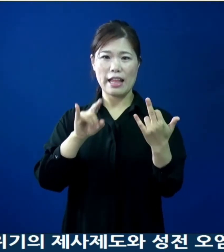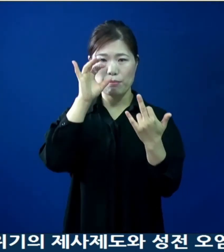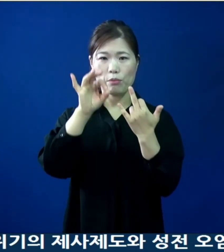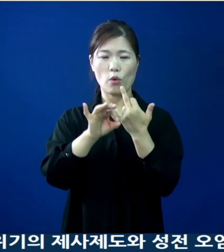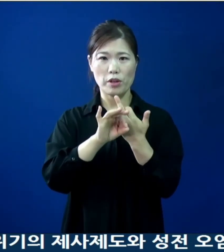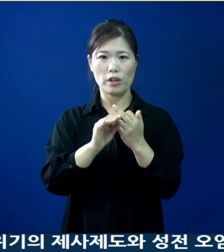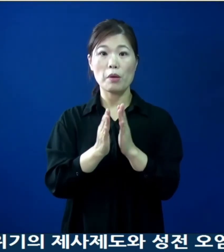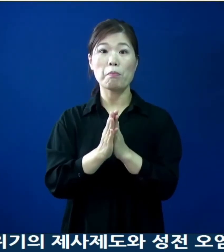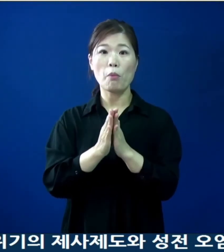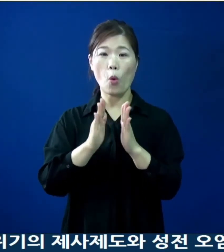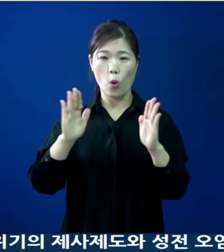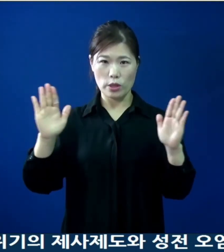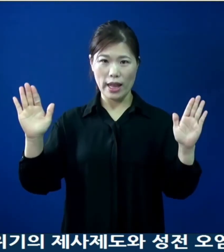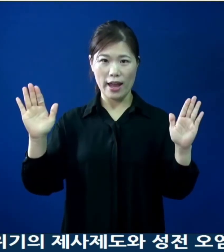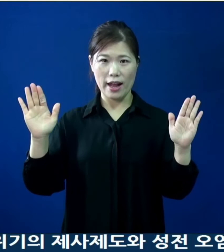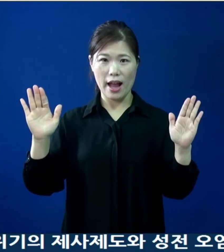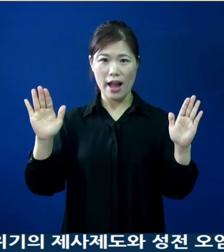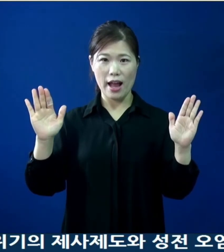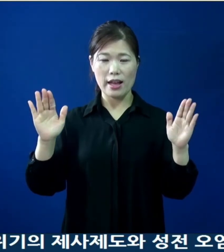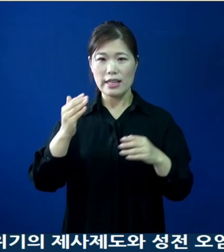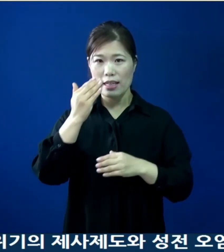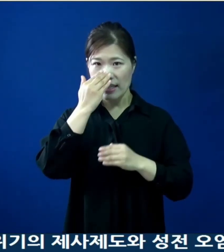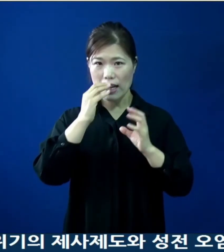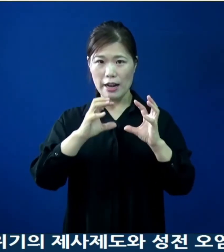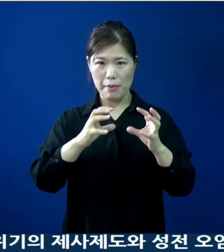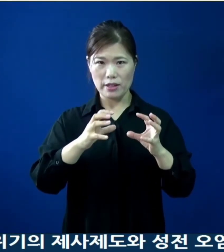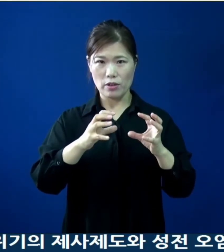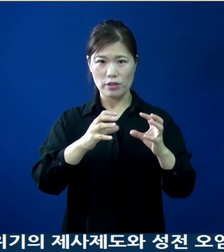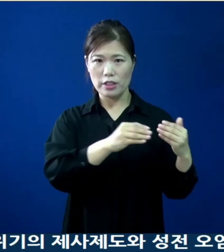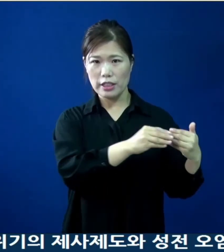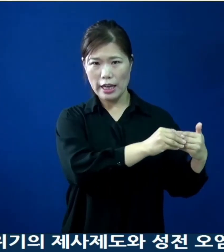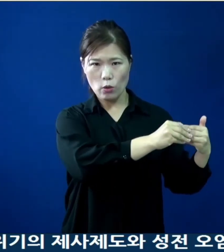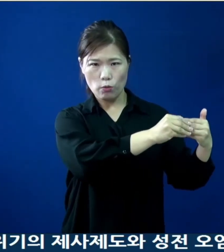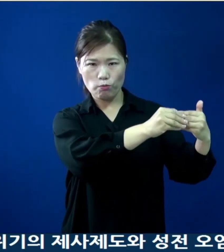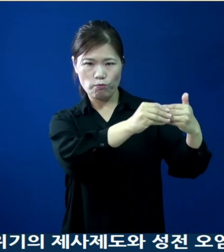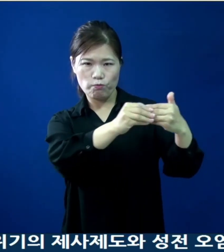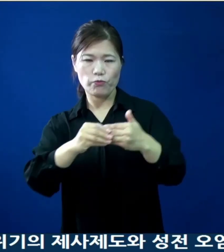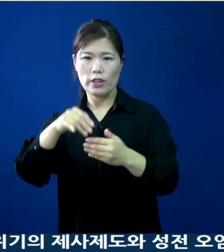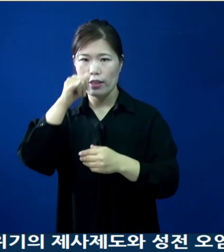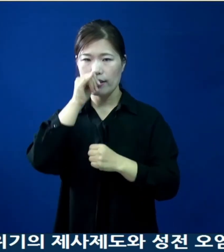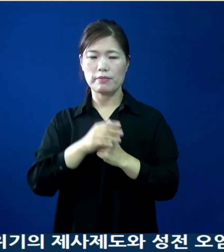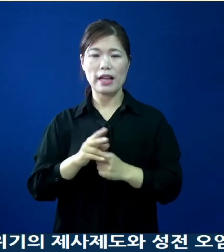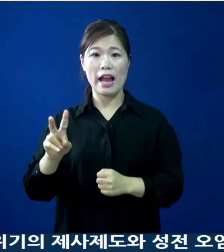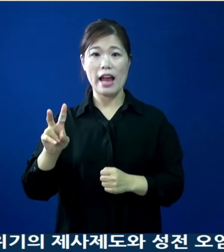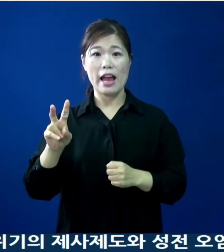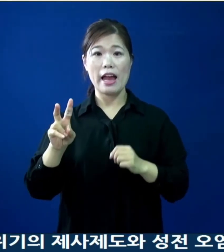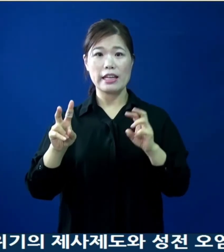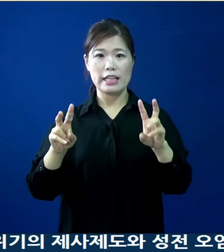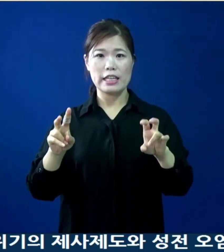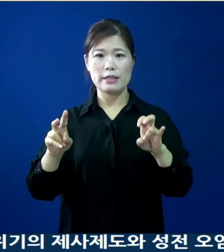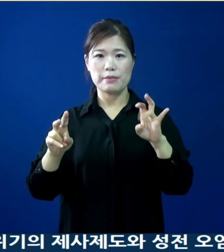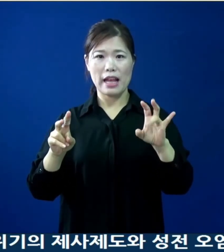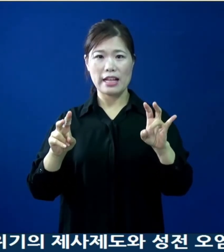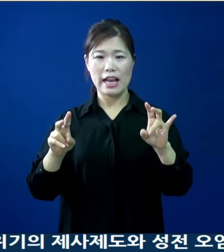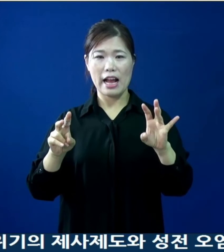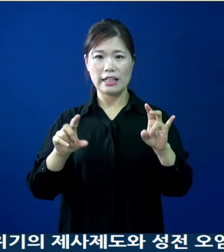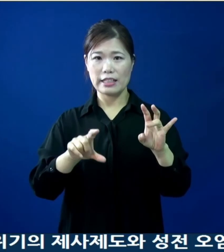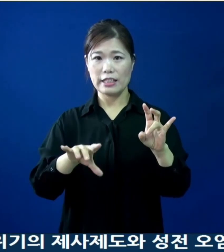모세가 이스라엘 백성들을 데리고 이동했습니다. 24장 첫 부분에 보면 어떤 대목이